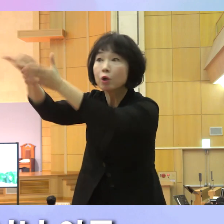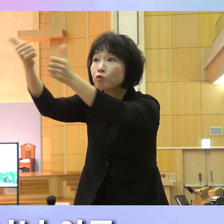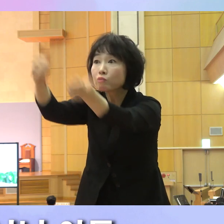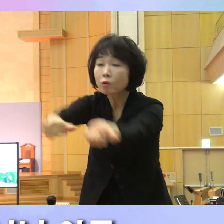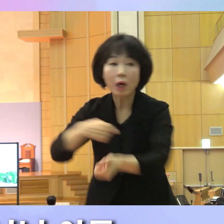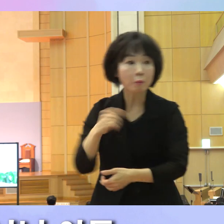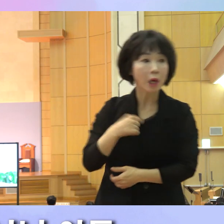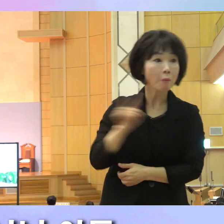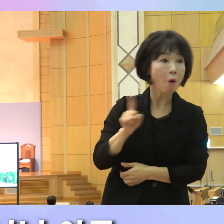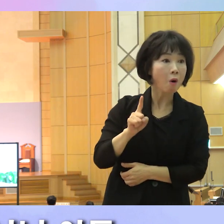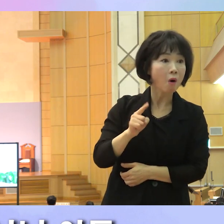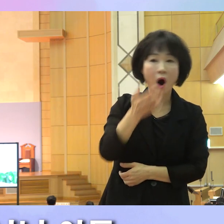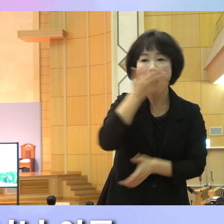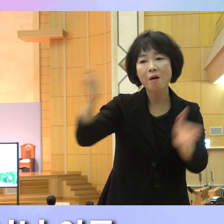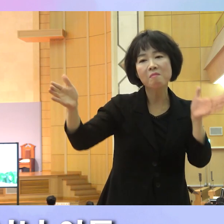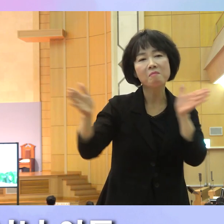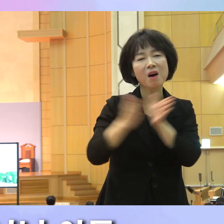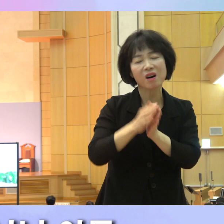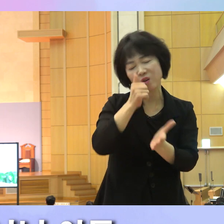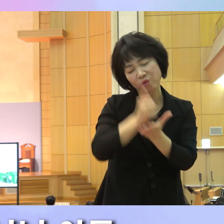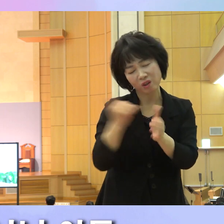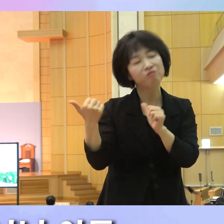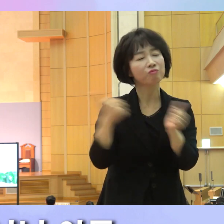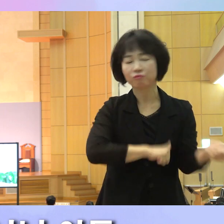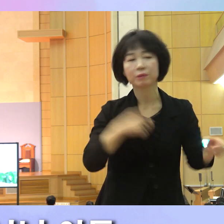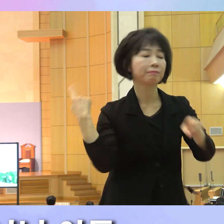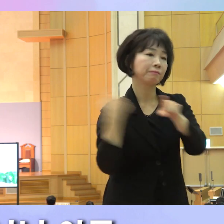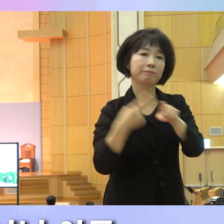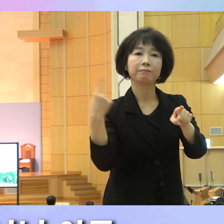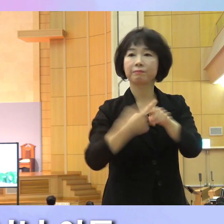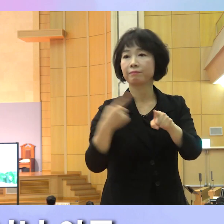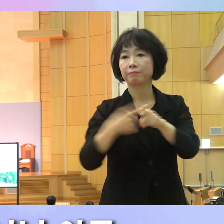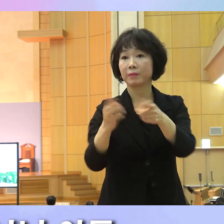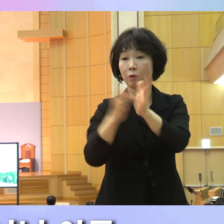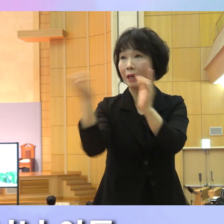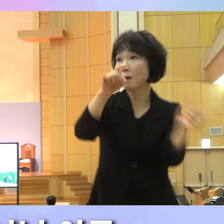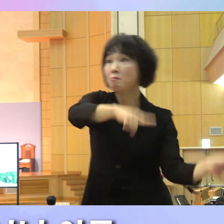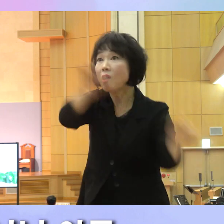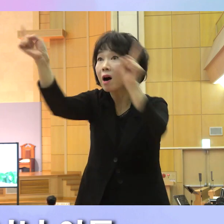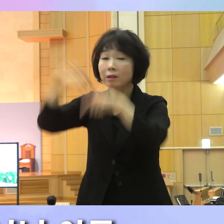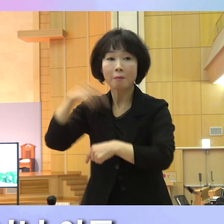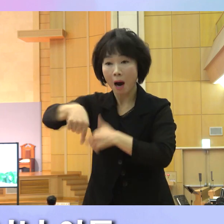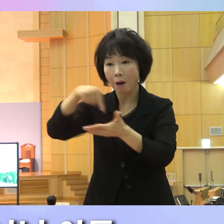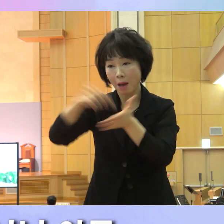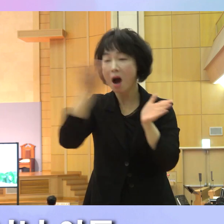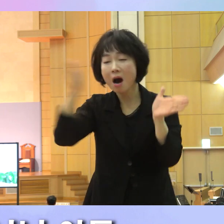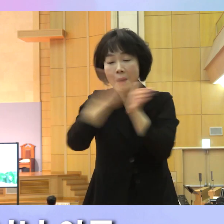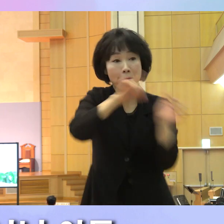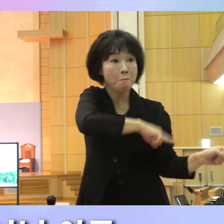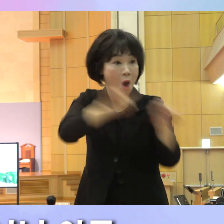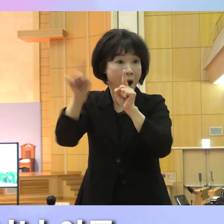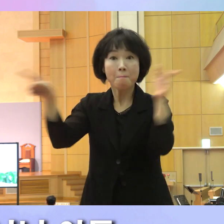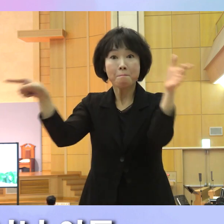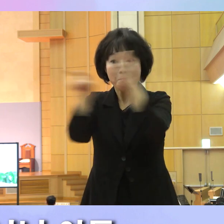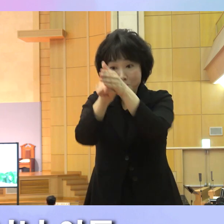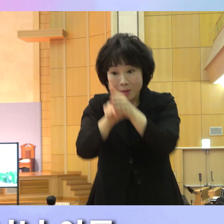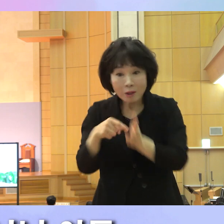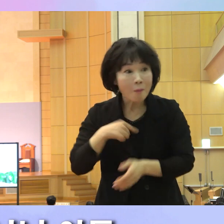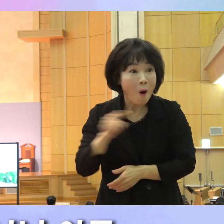예수님이 살아날 때 나도 의인으로 살아난다라고 하는 걸 내 마음에 믿는 순간